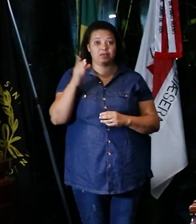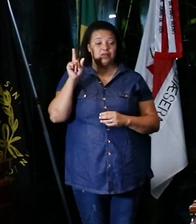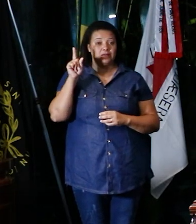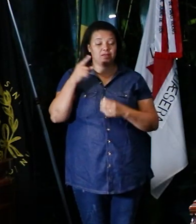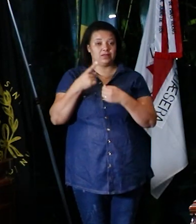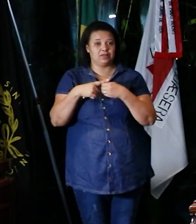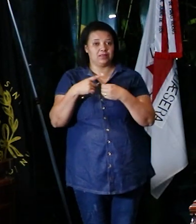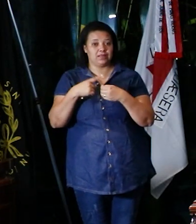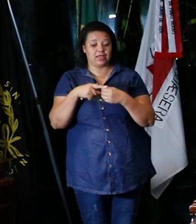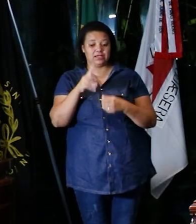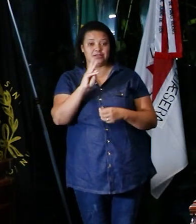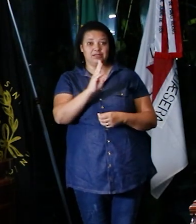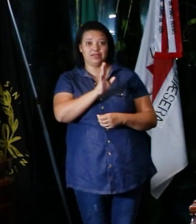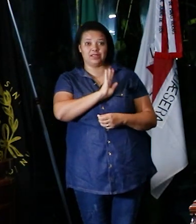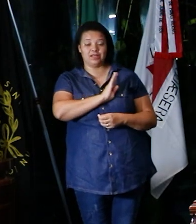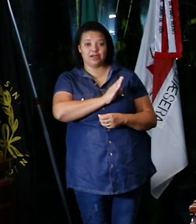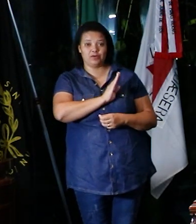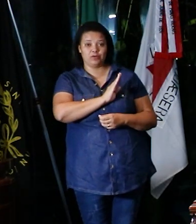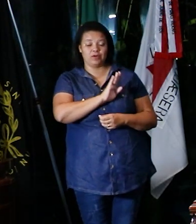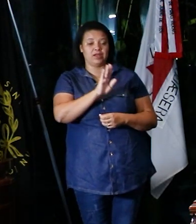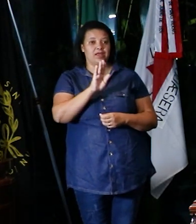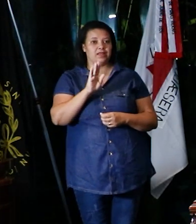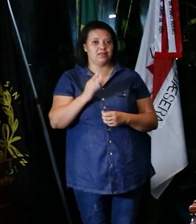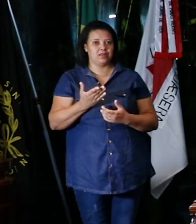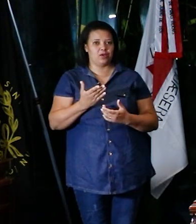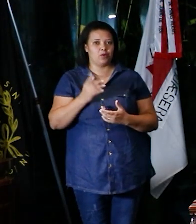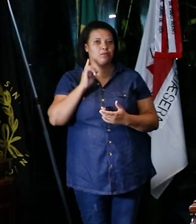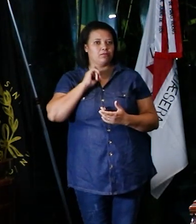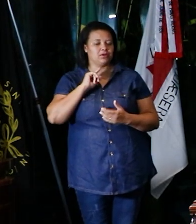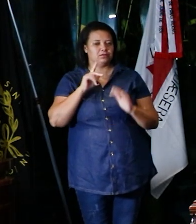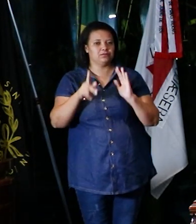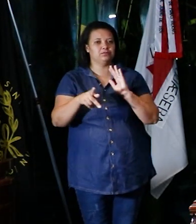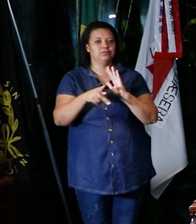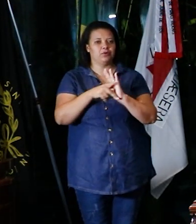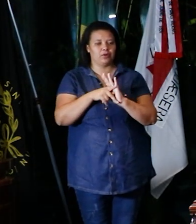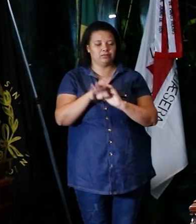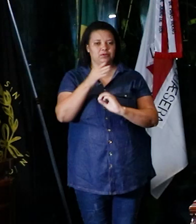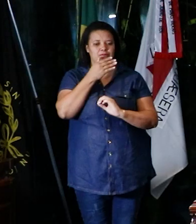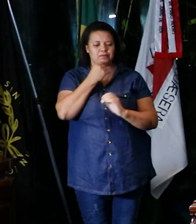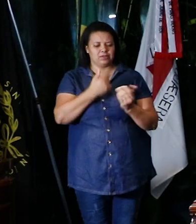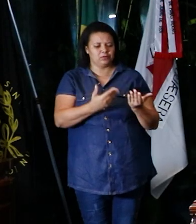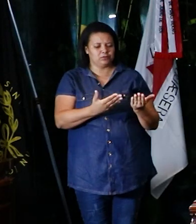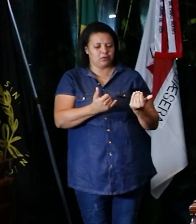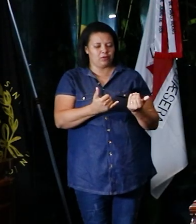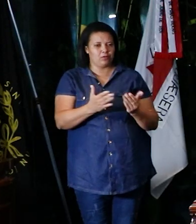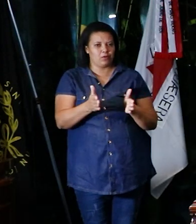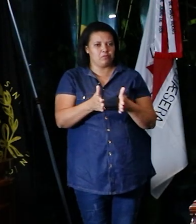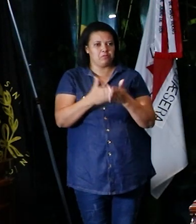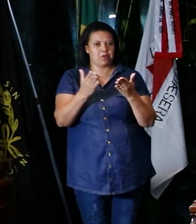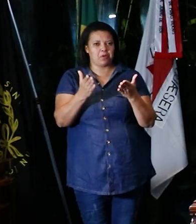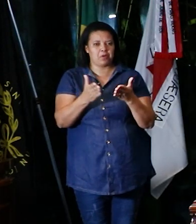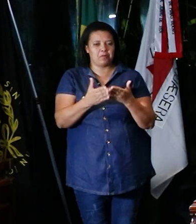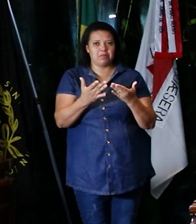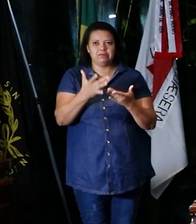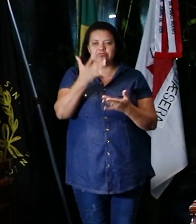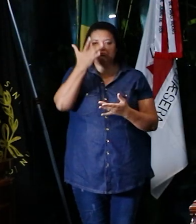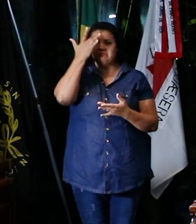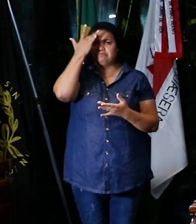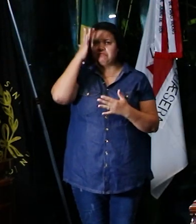corações batendo nele, mina de ouro mineira. Garoto pobre, sem saber que era tão